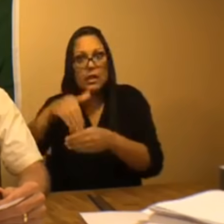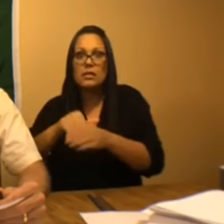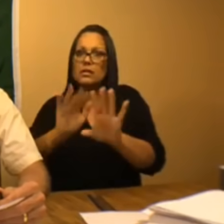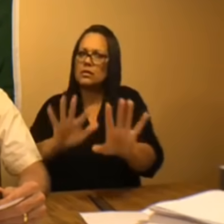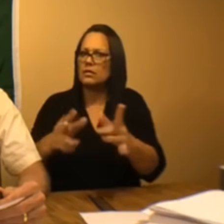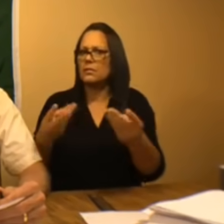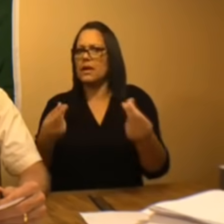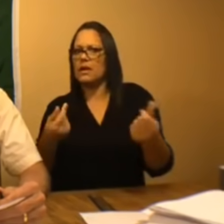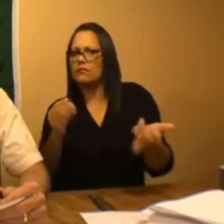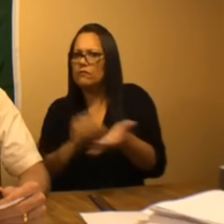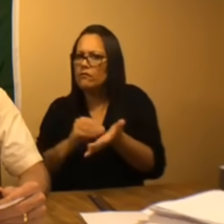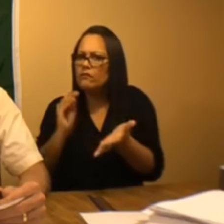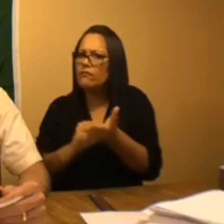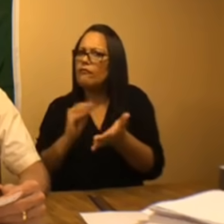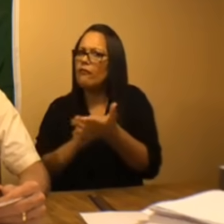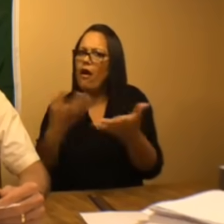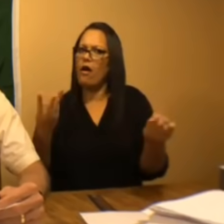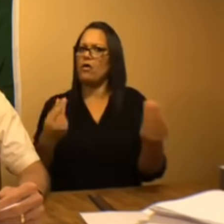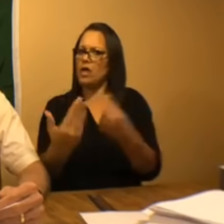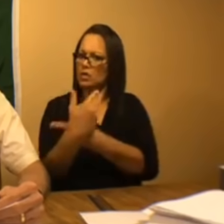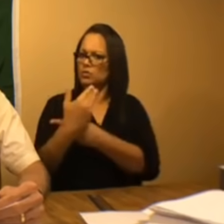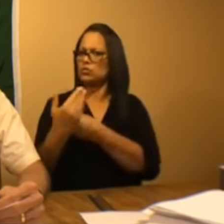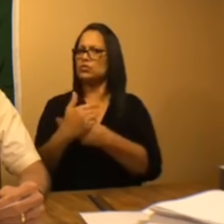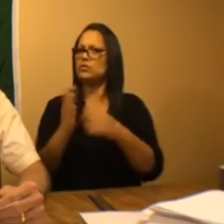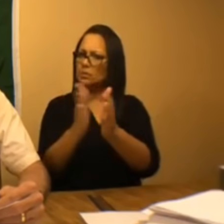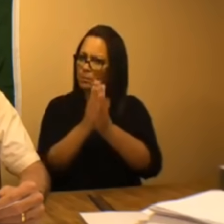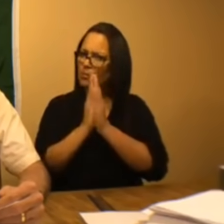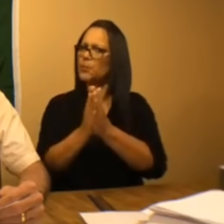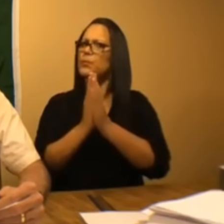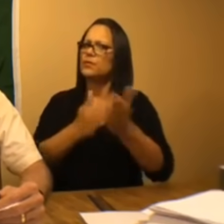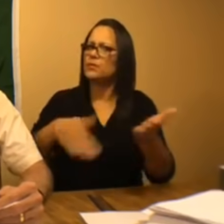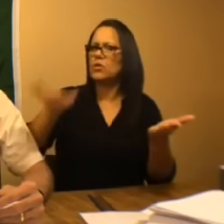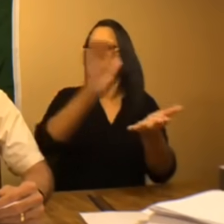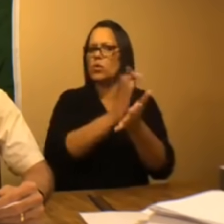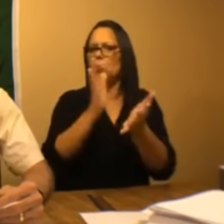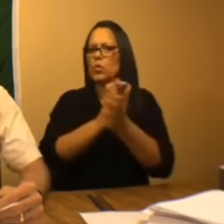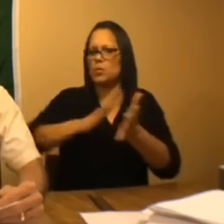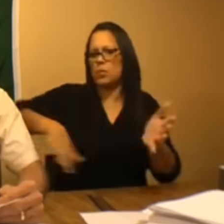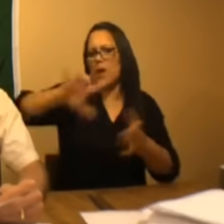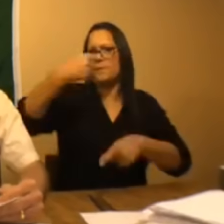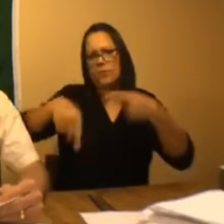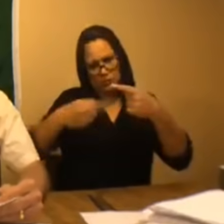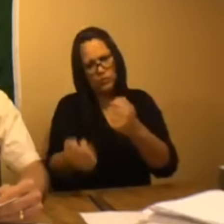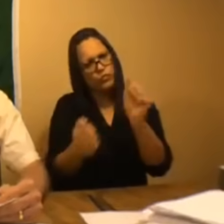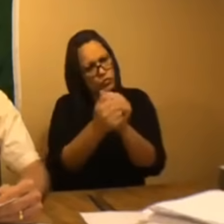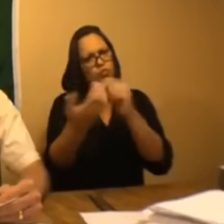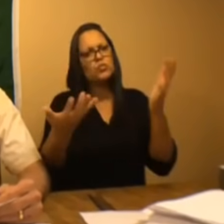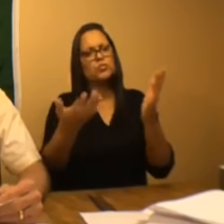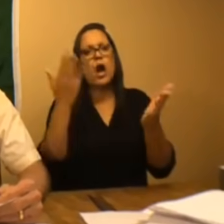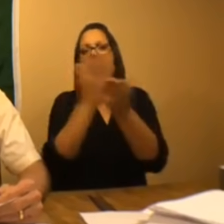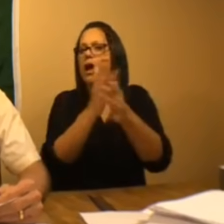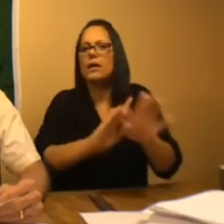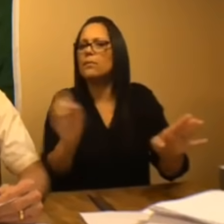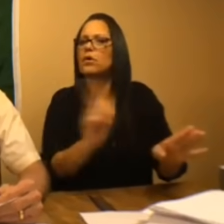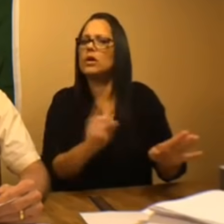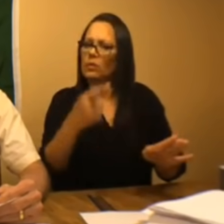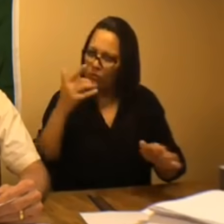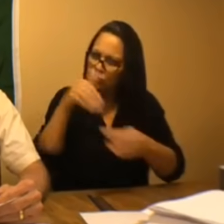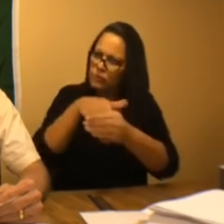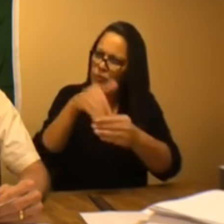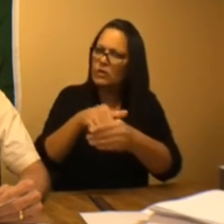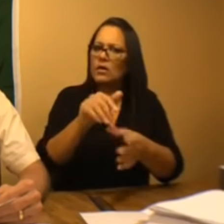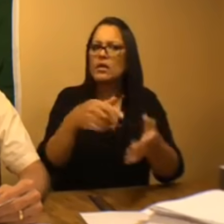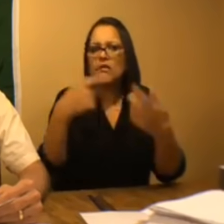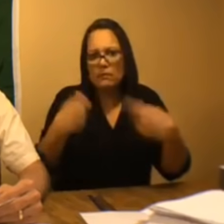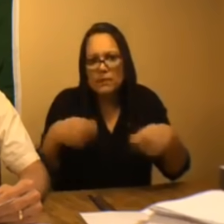vendo que o engajamento está sendo muito, muito fraco. Eu apelo aos parlamentares que entrem nessa briga. Não acabou a eleição ainda. Pô,